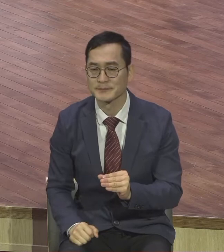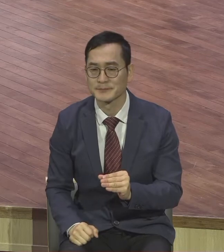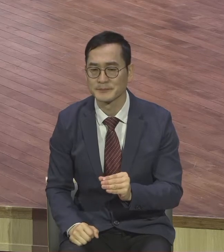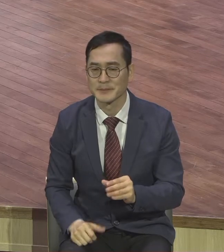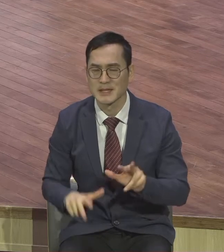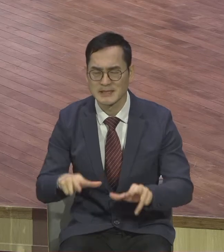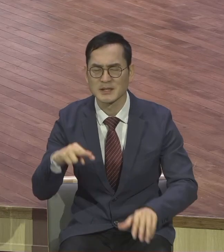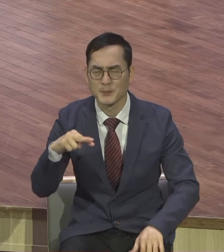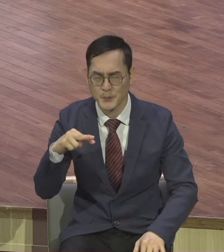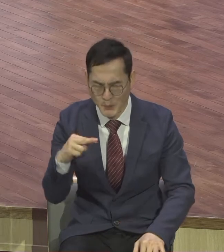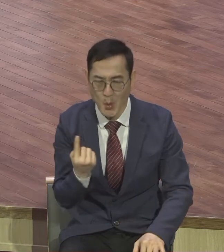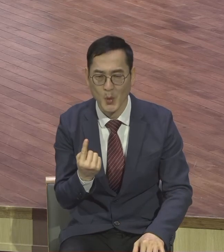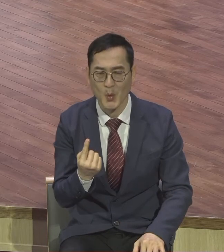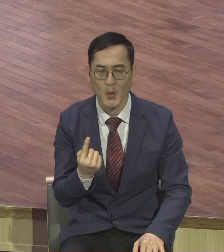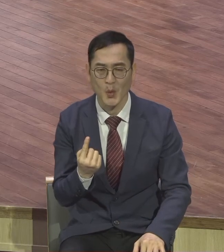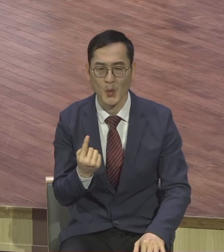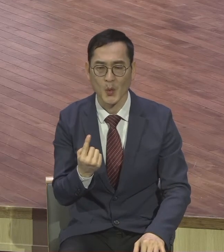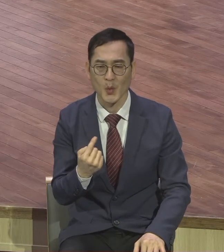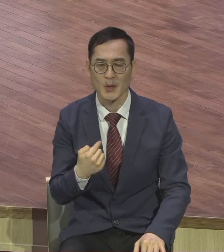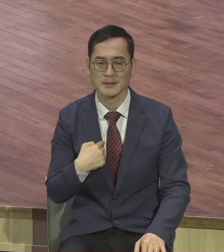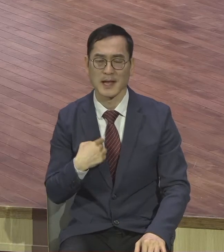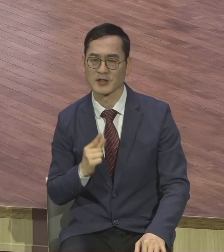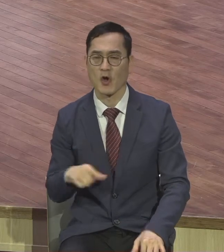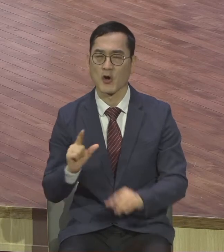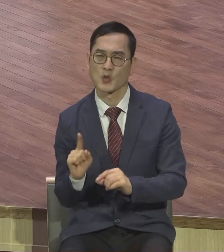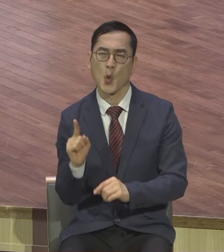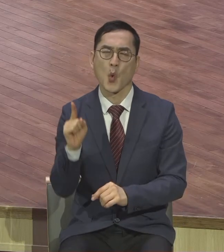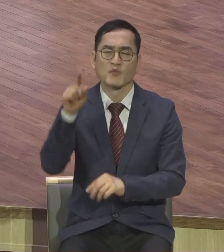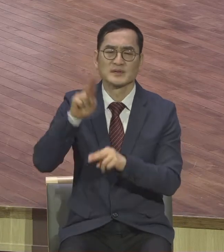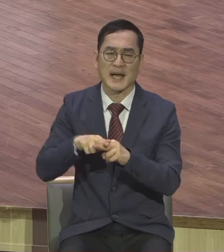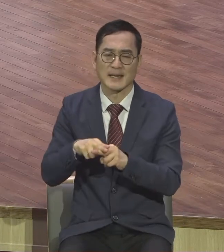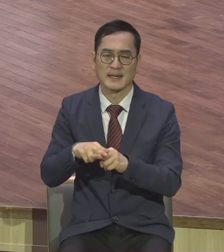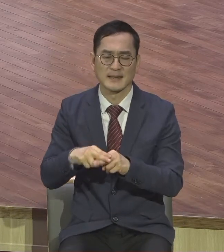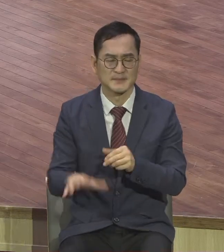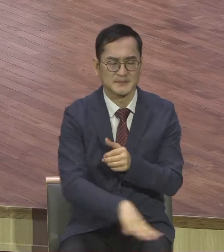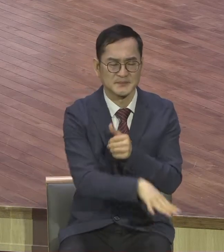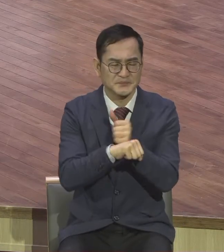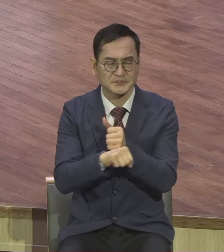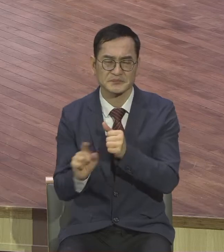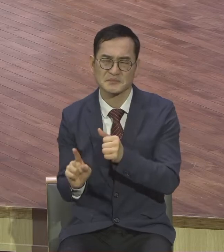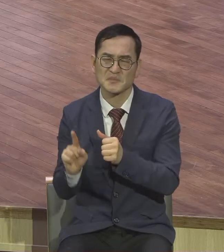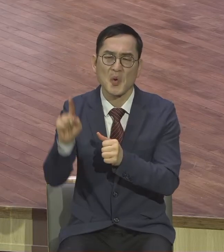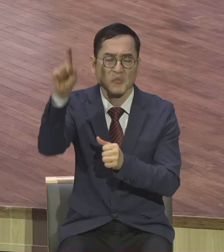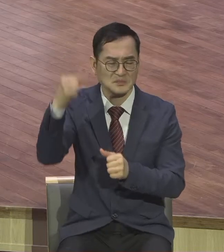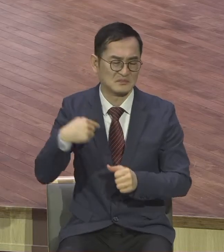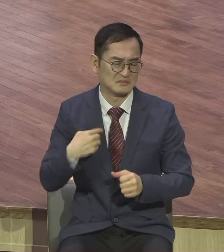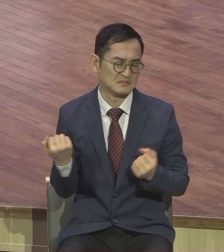나를 더 높여주세요 다른 사람보다 제일 높여주십시오